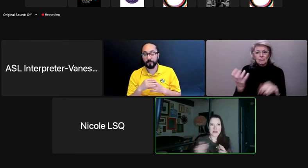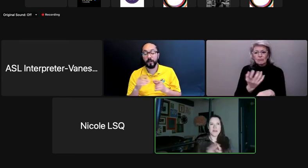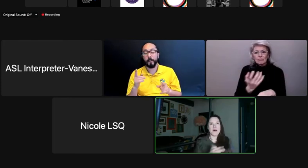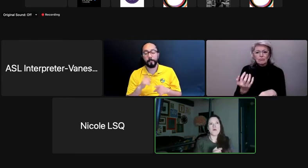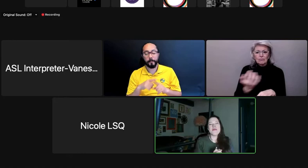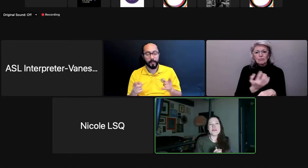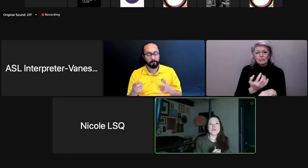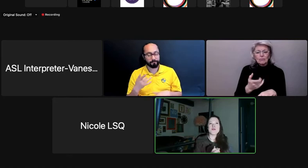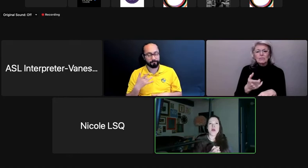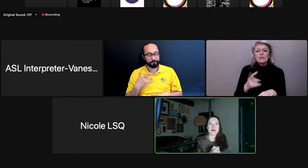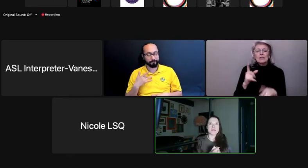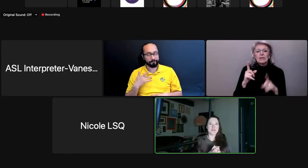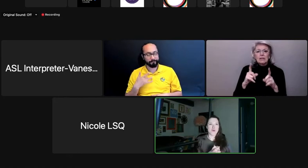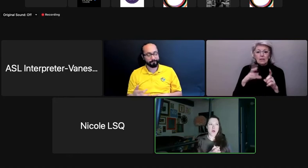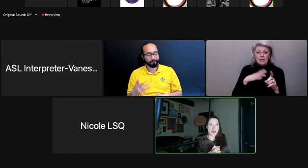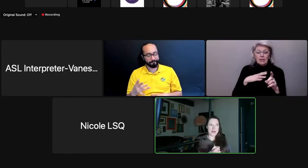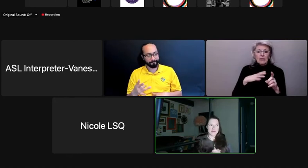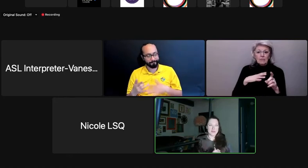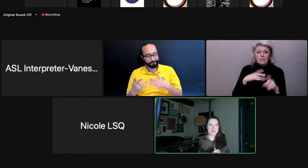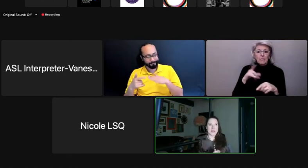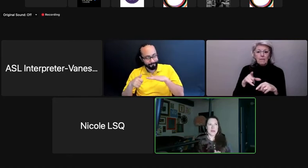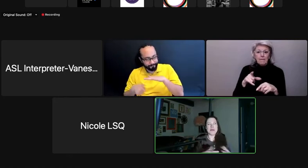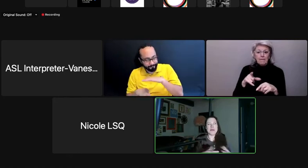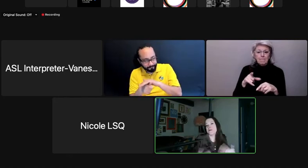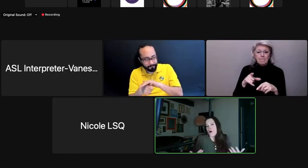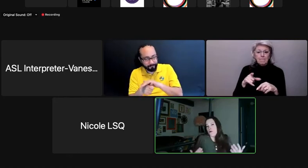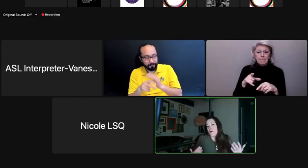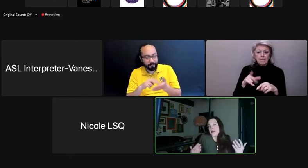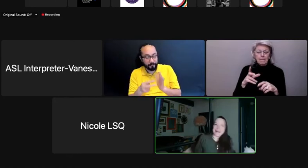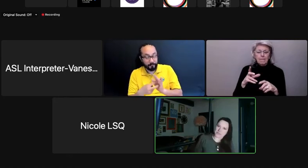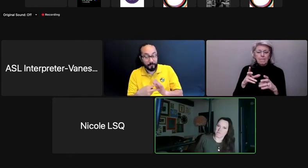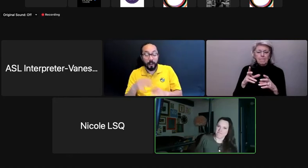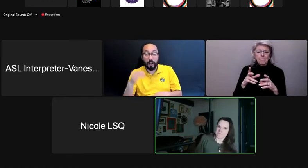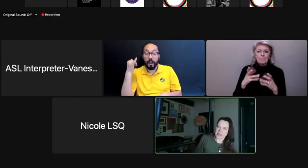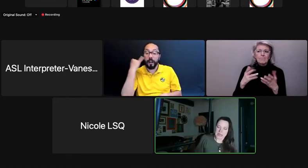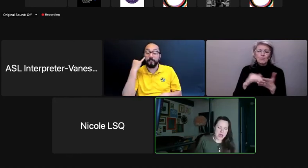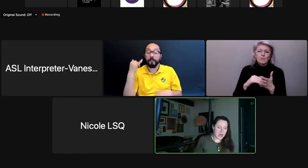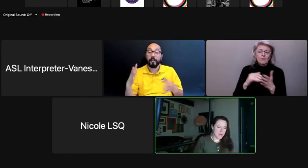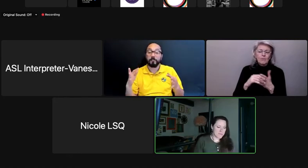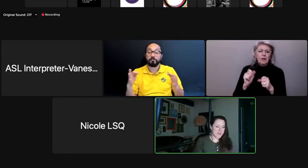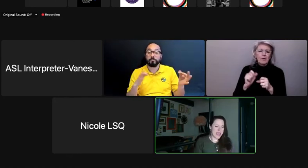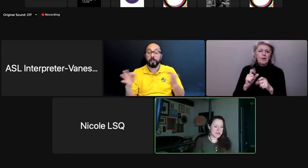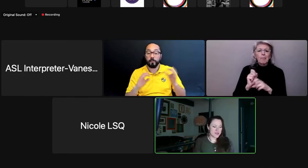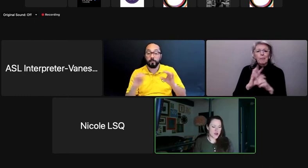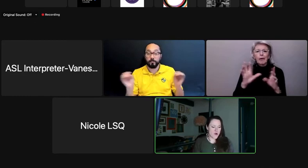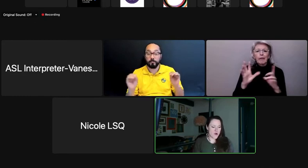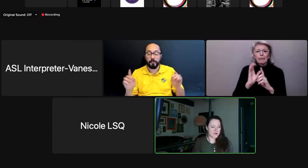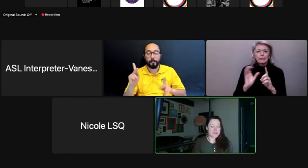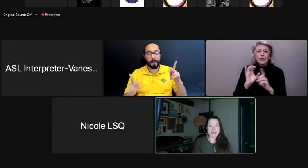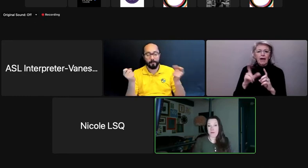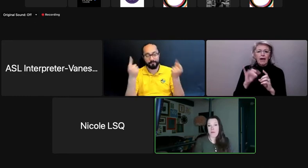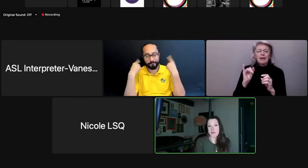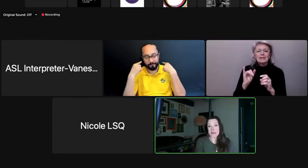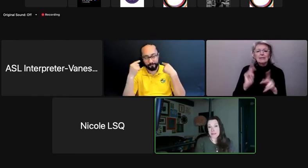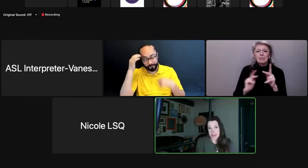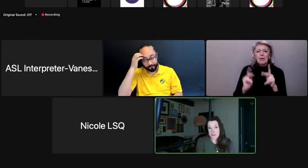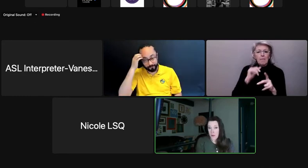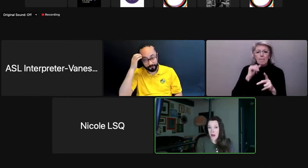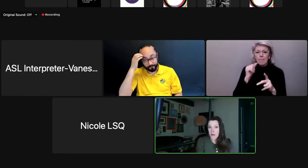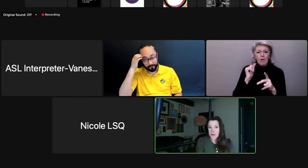il y a en fait un courant culturel qui veut que lorsque les gens ne sont pas